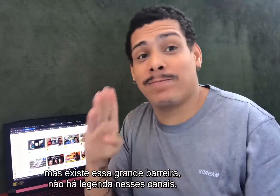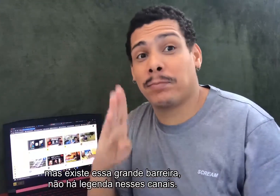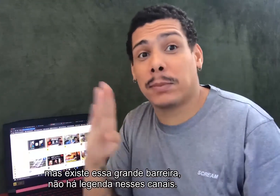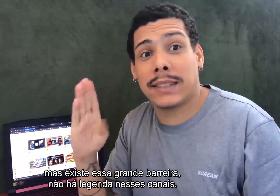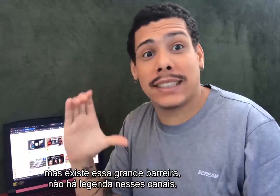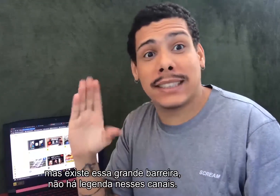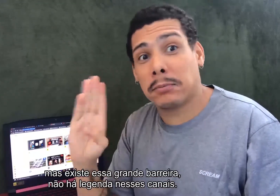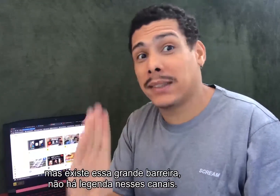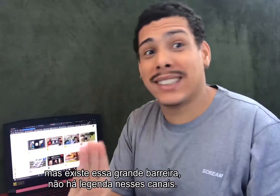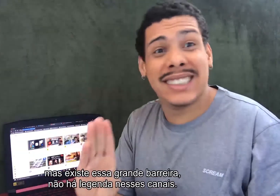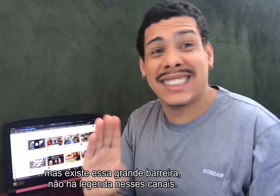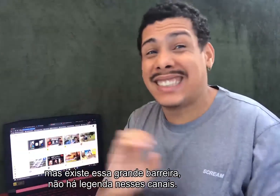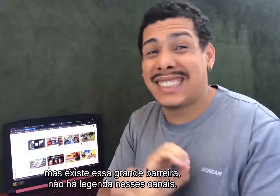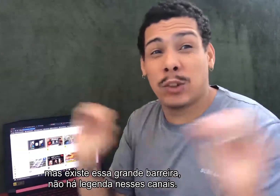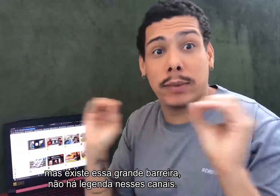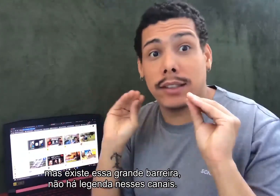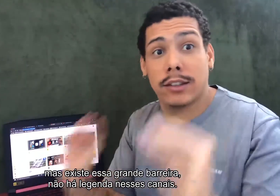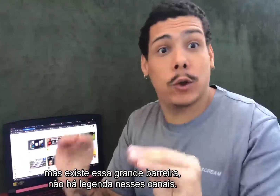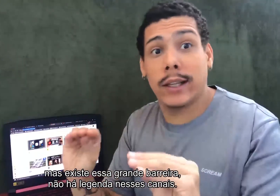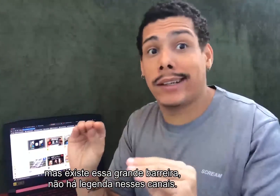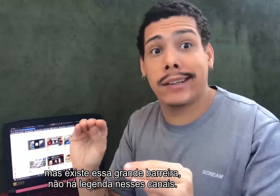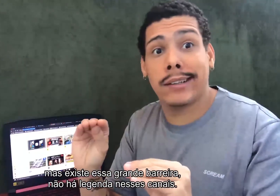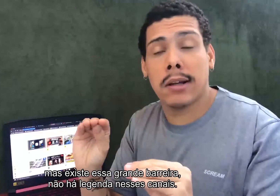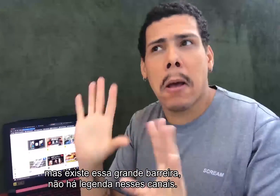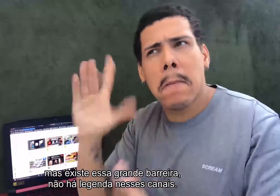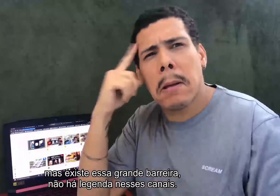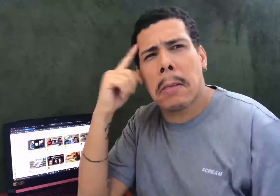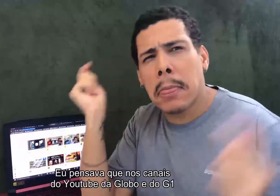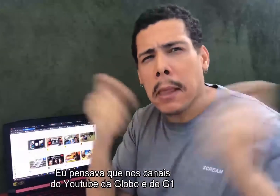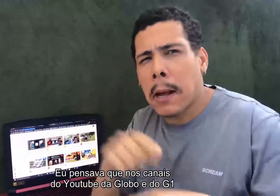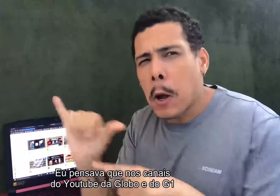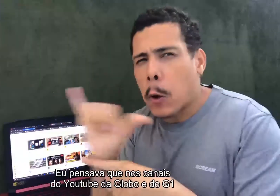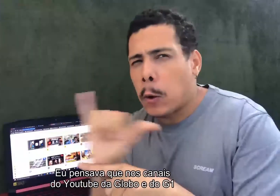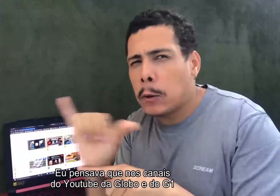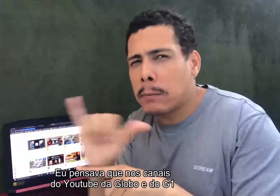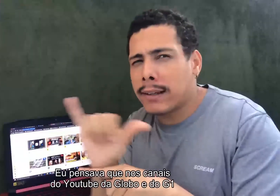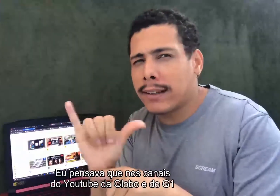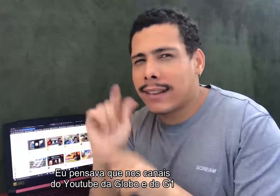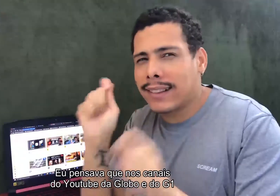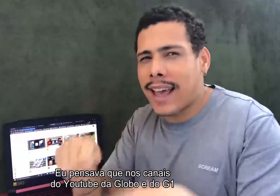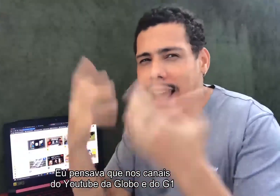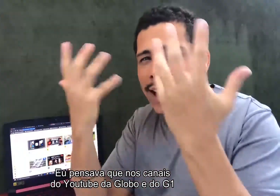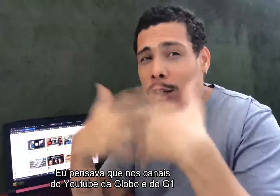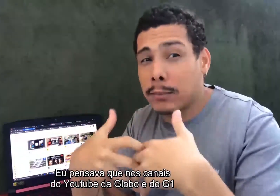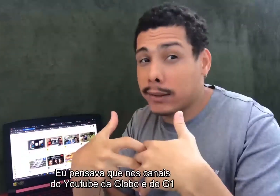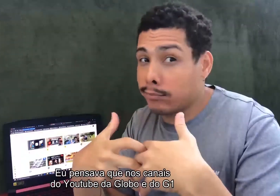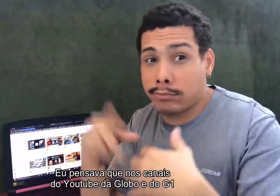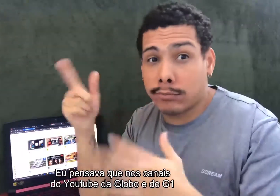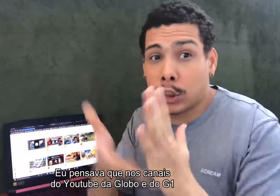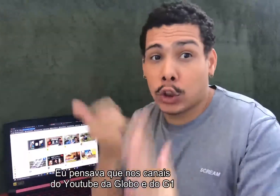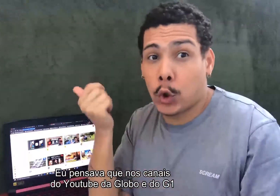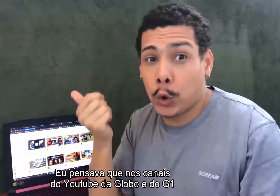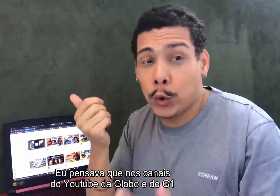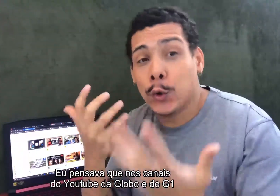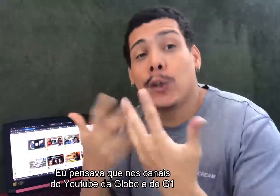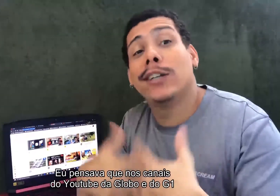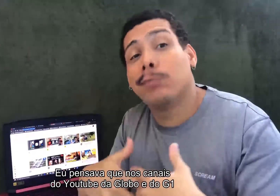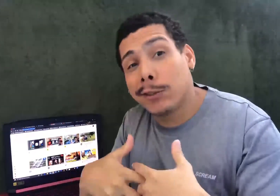essa grande barreira, não há legenda nesses canais. Eu pensava que nos canais do YouTube, da Globo e do G1